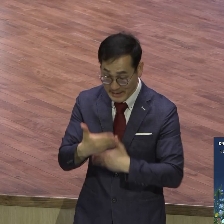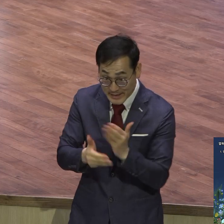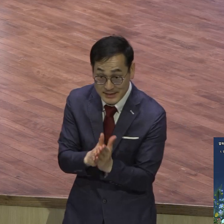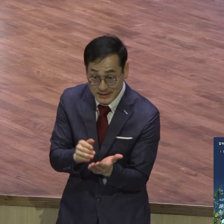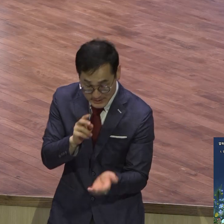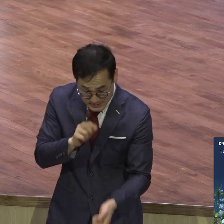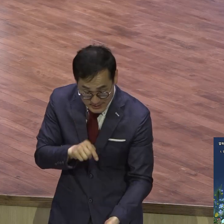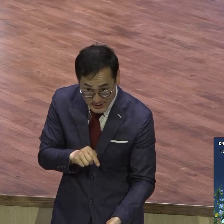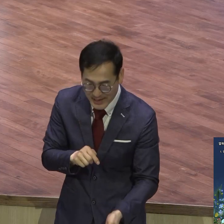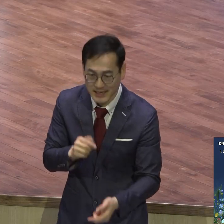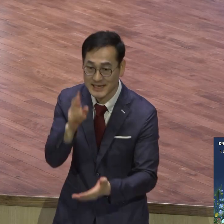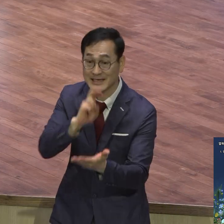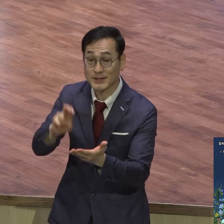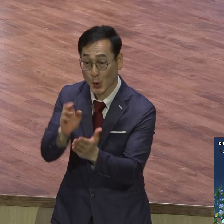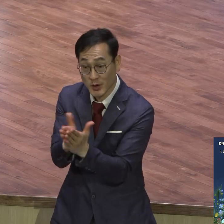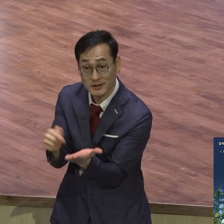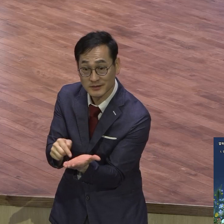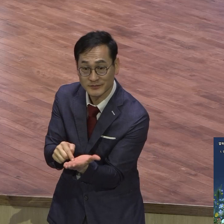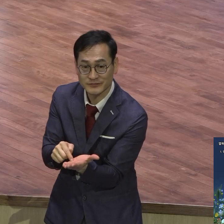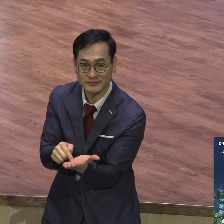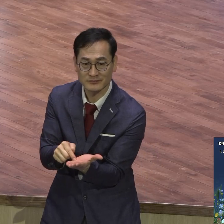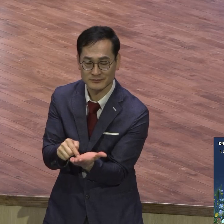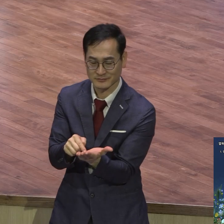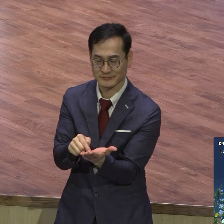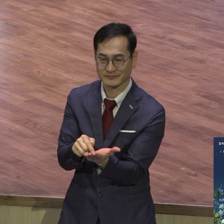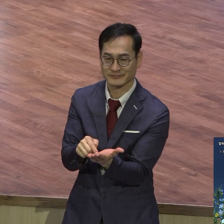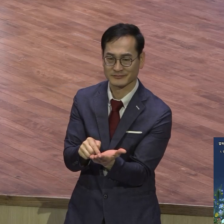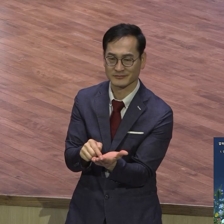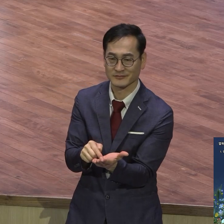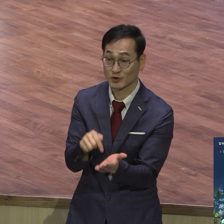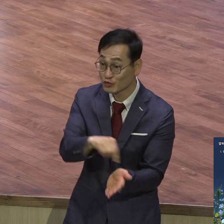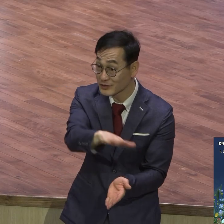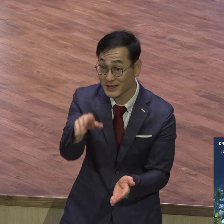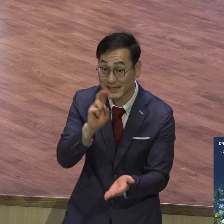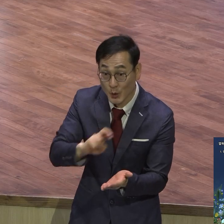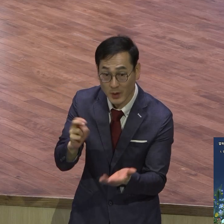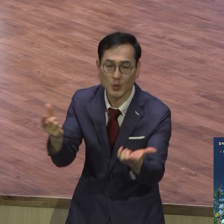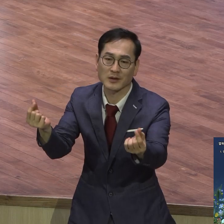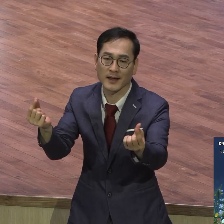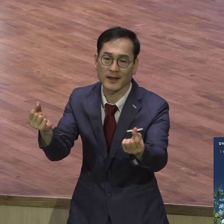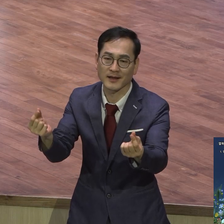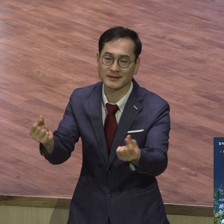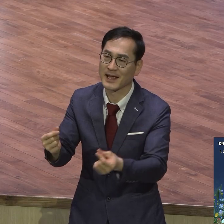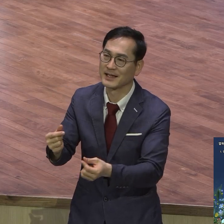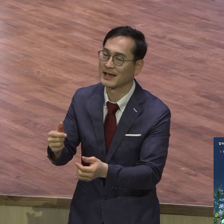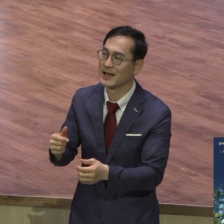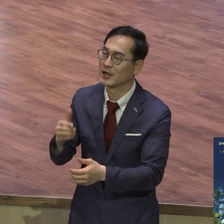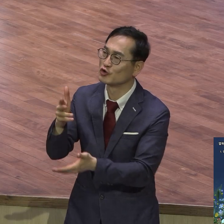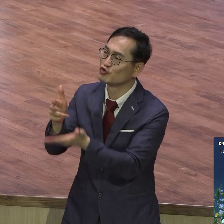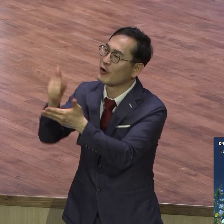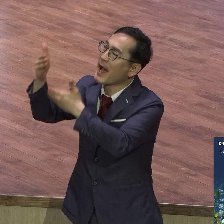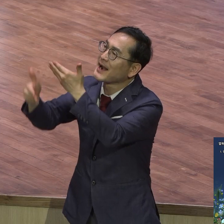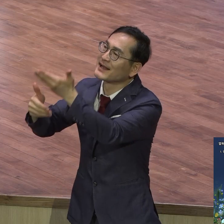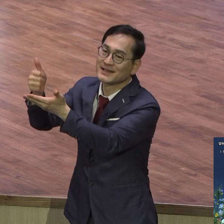가사만 바꿉니다. 안상홍 이름으로 안상홍의 세계를 지었다고